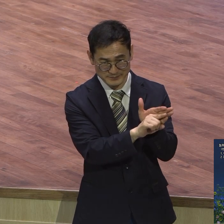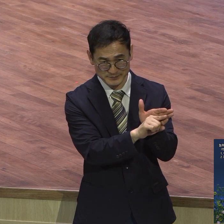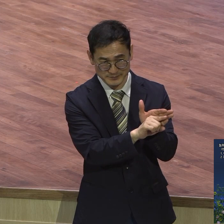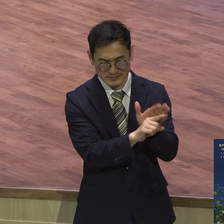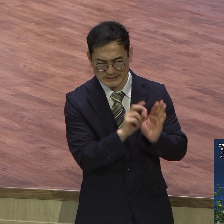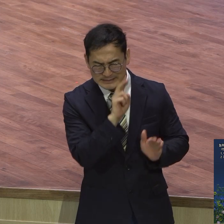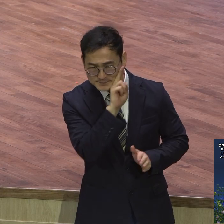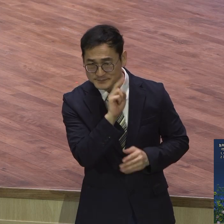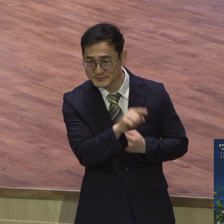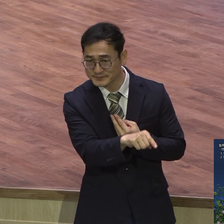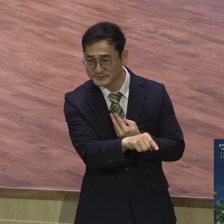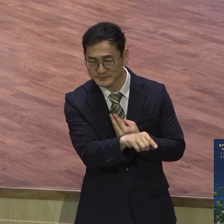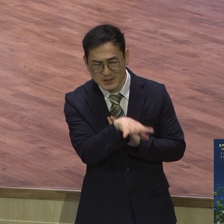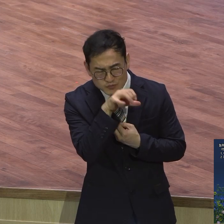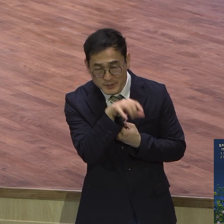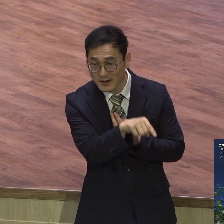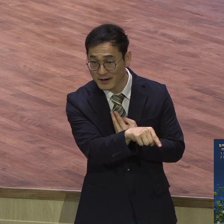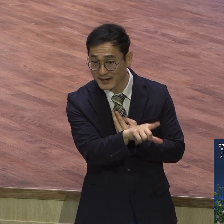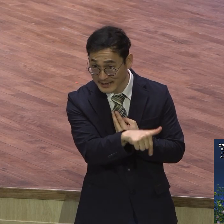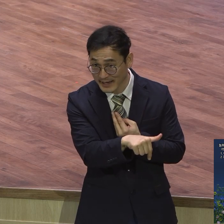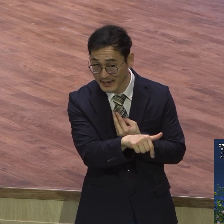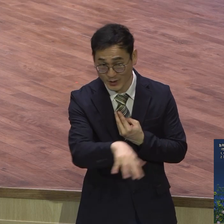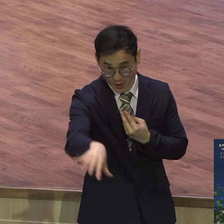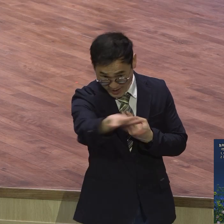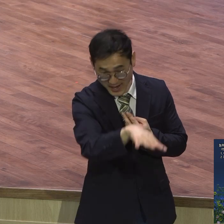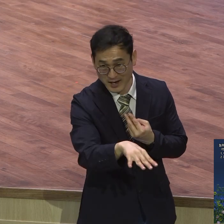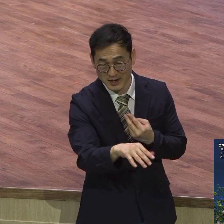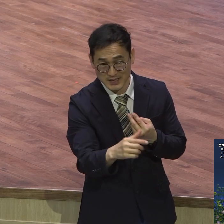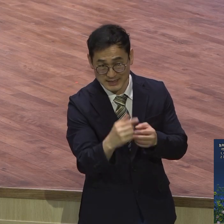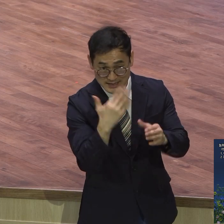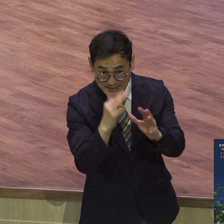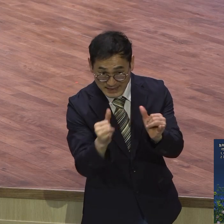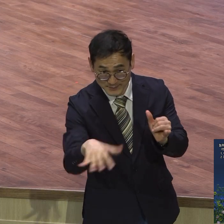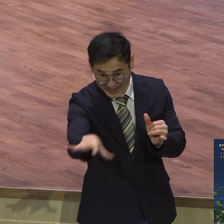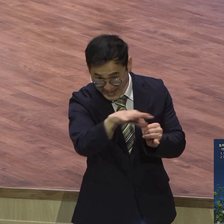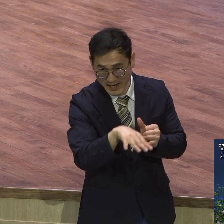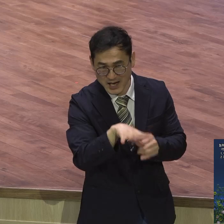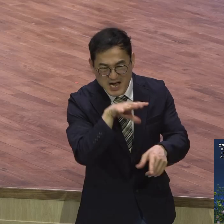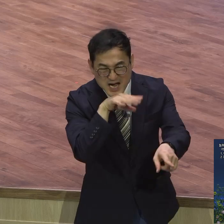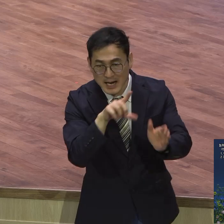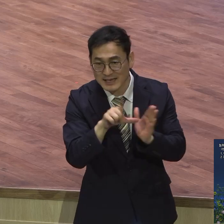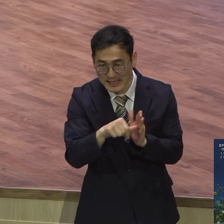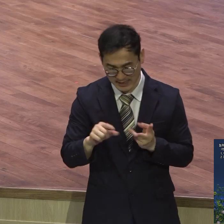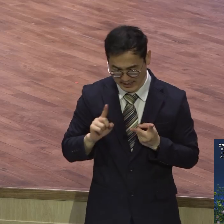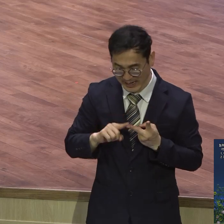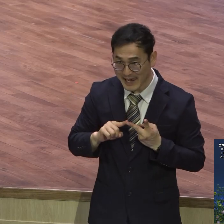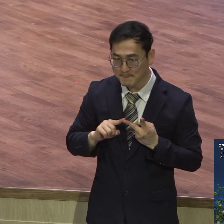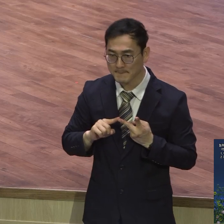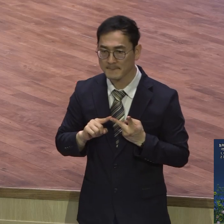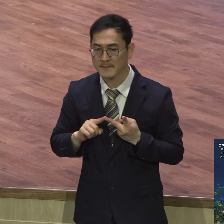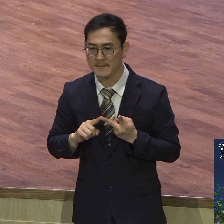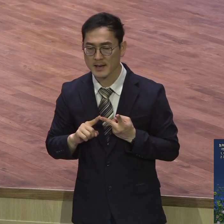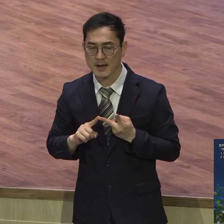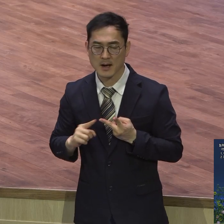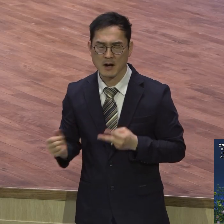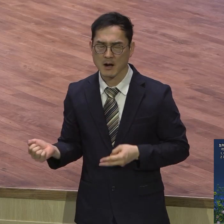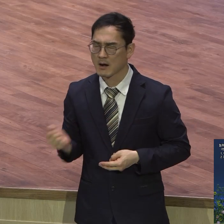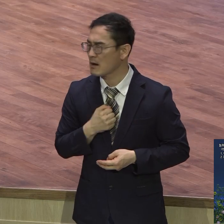원망과 불평할 때 이 갈레비는 옷을 찢었습니다 너무